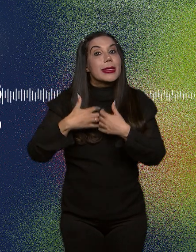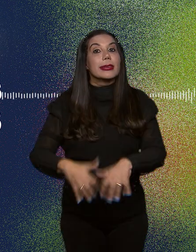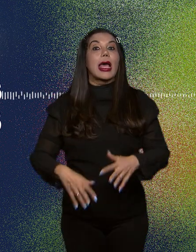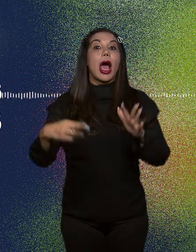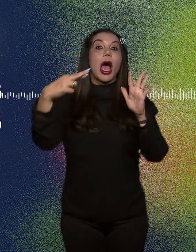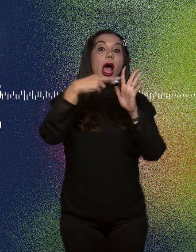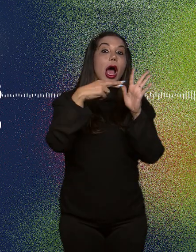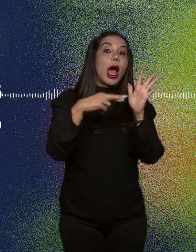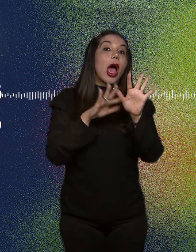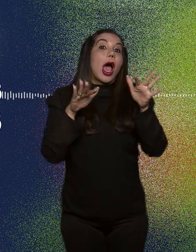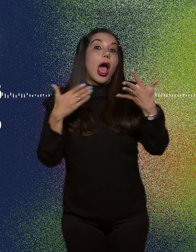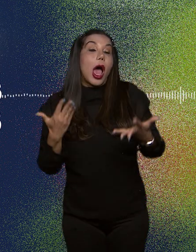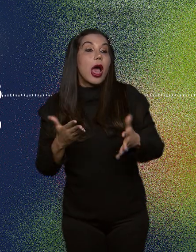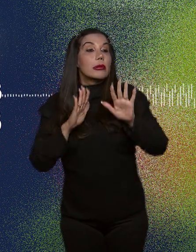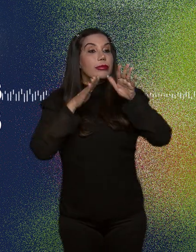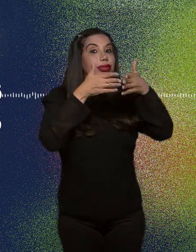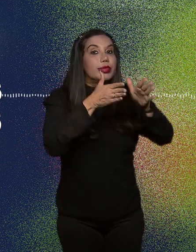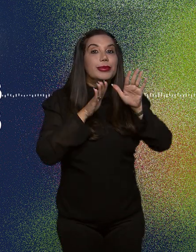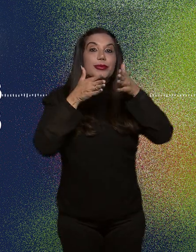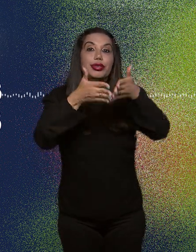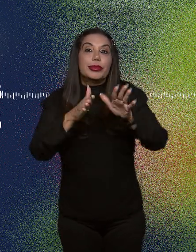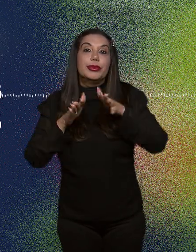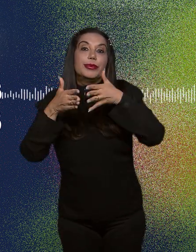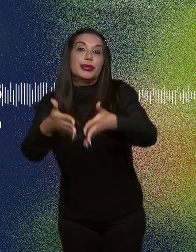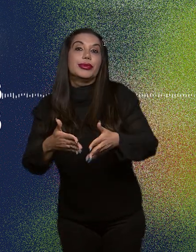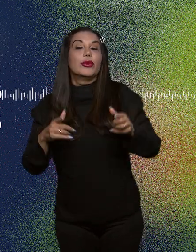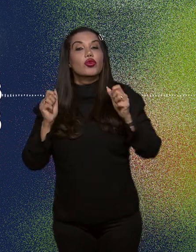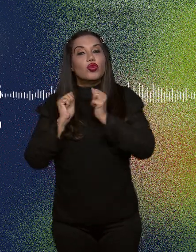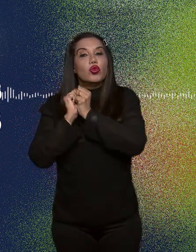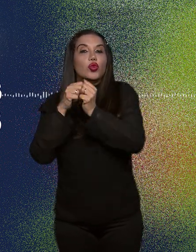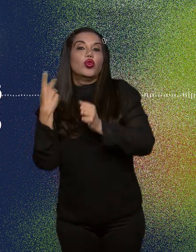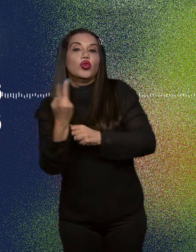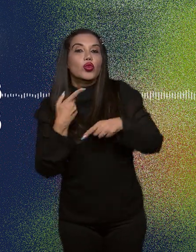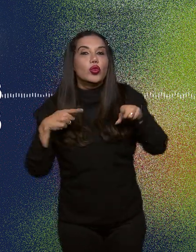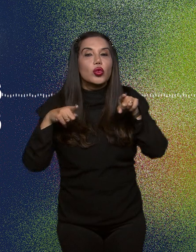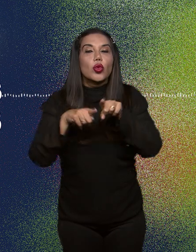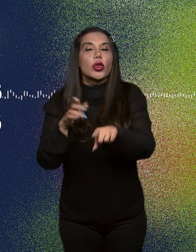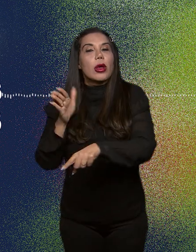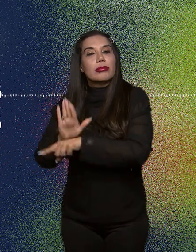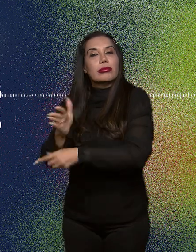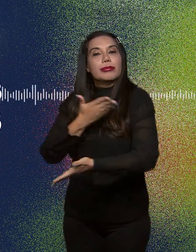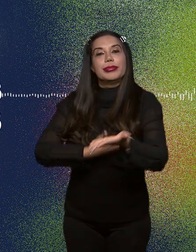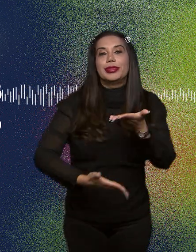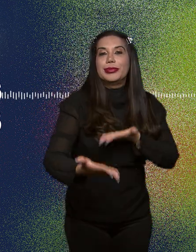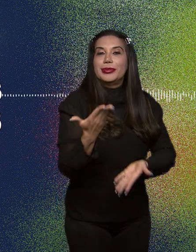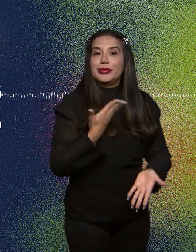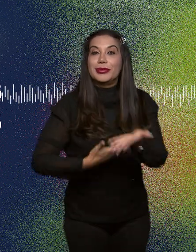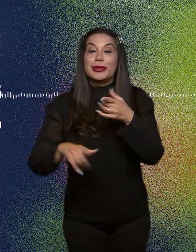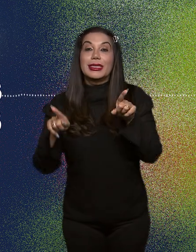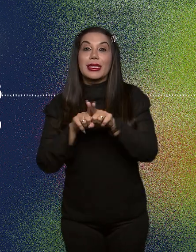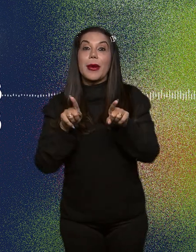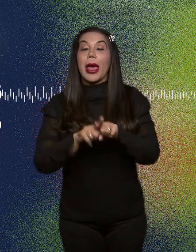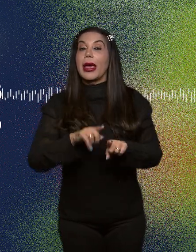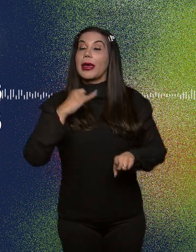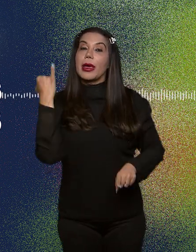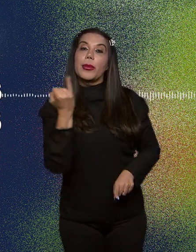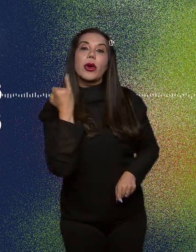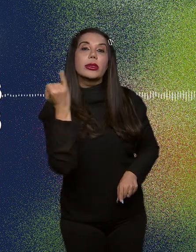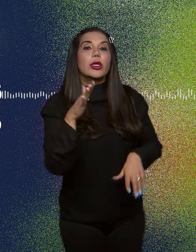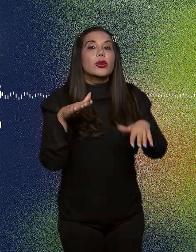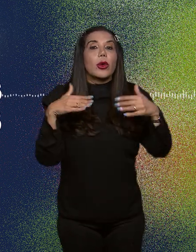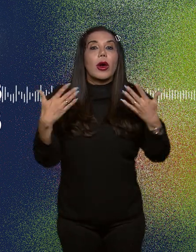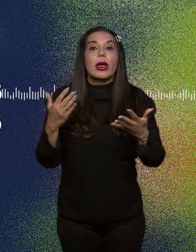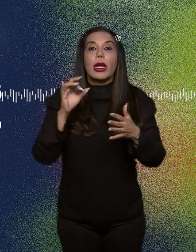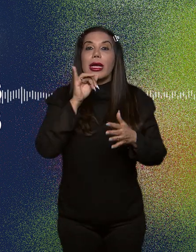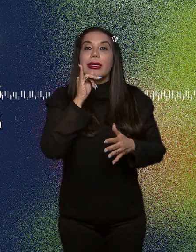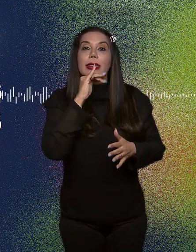pensando de quais são as regras, como é que a gente vive junto melhor, né? De forma cooperativa. Né? Às vezes também não é uma questão